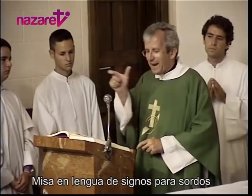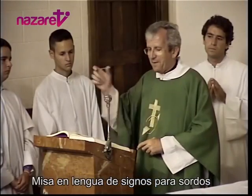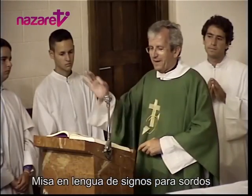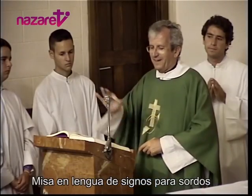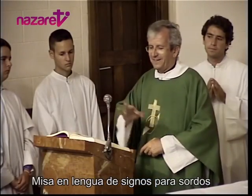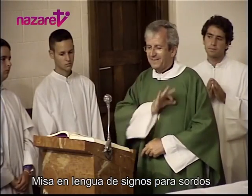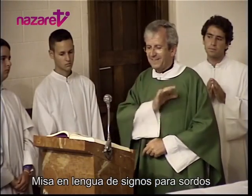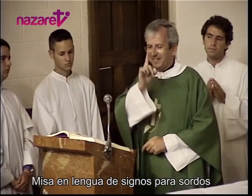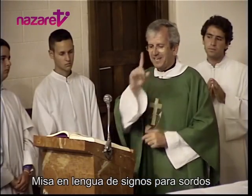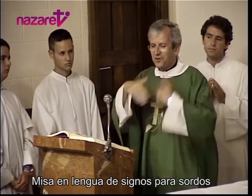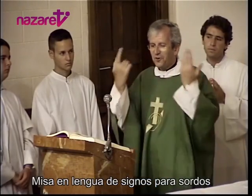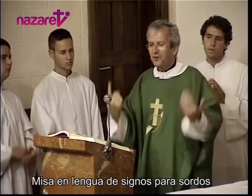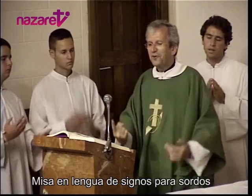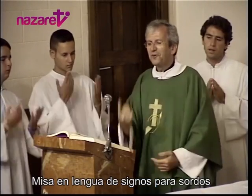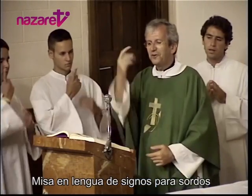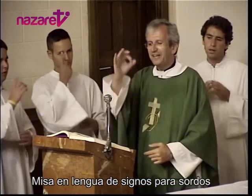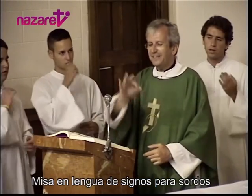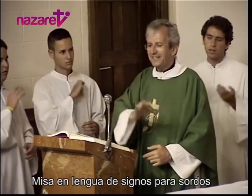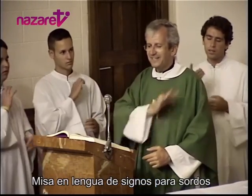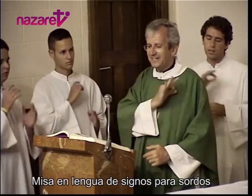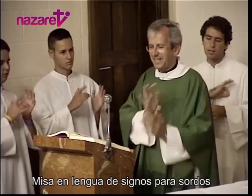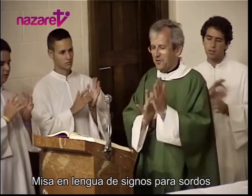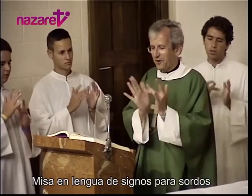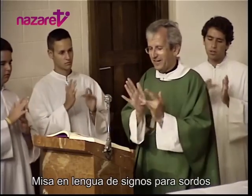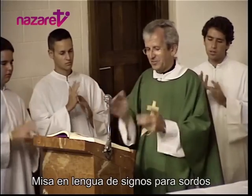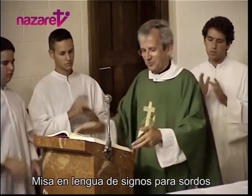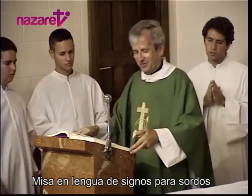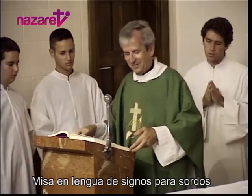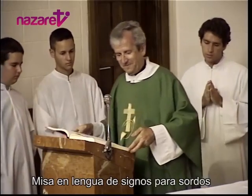Palabra del Señor. Gloria, gloria a ti, Señor Jesús.